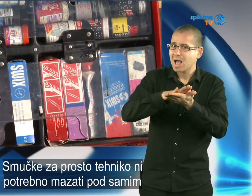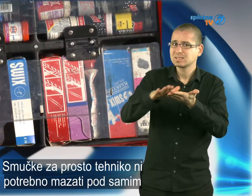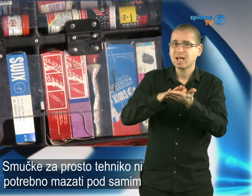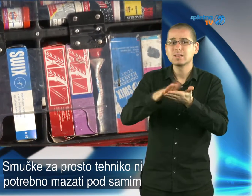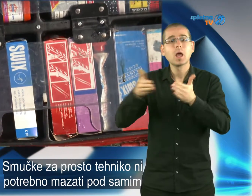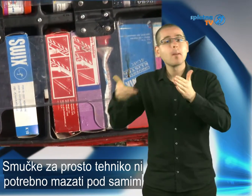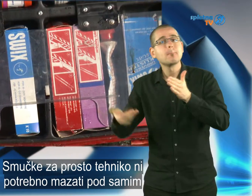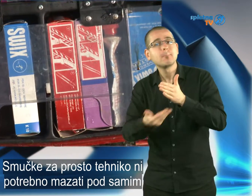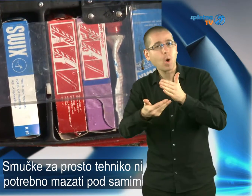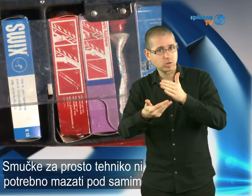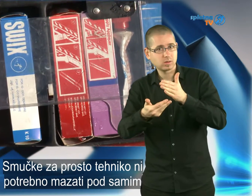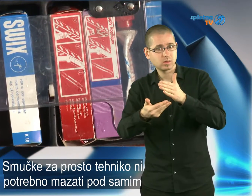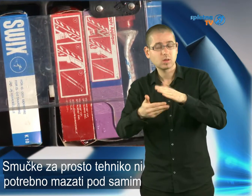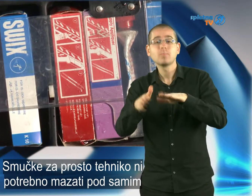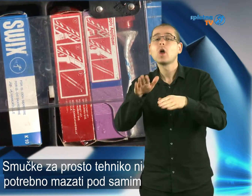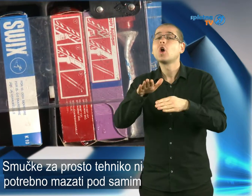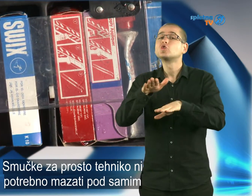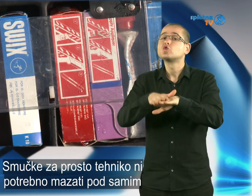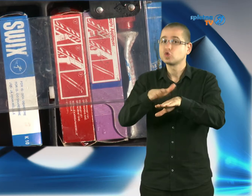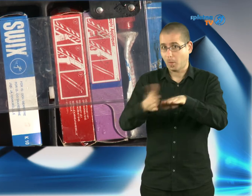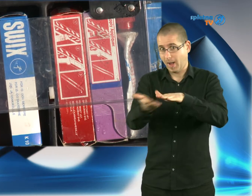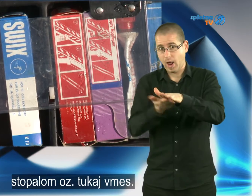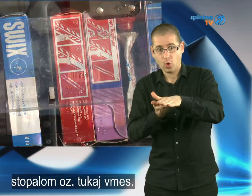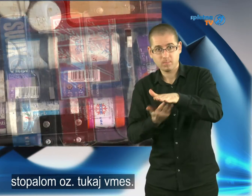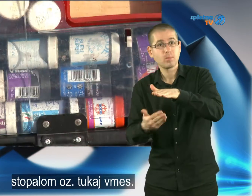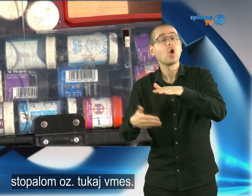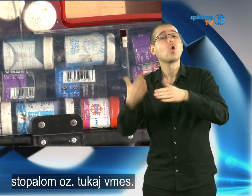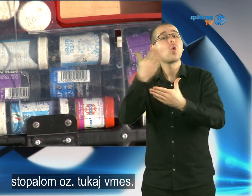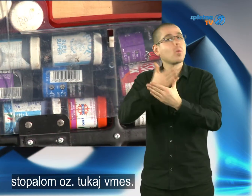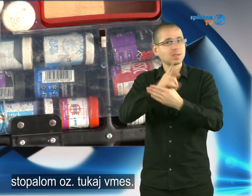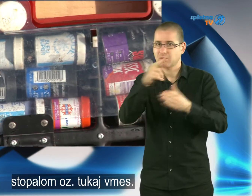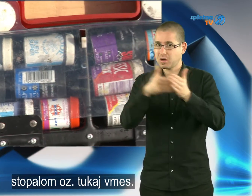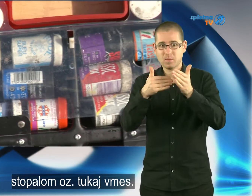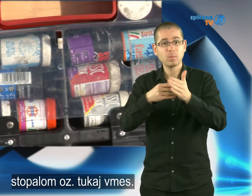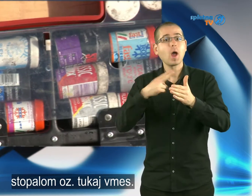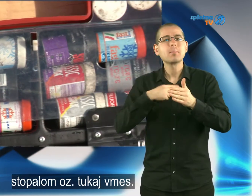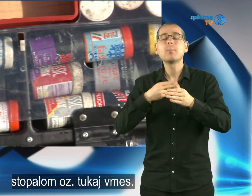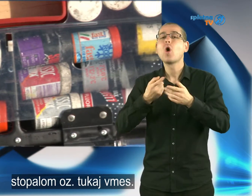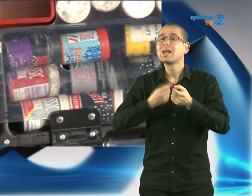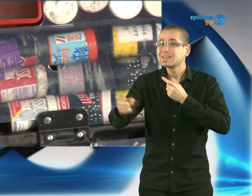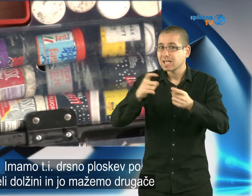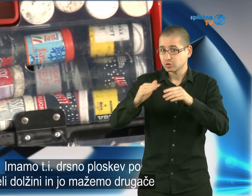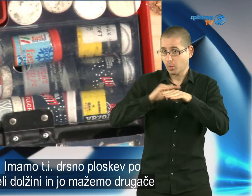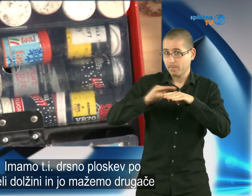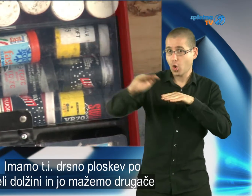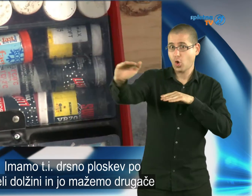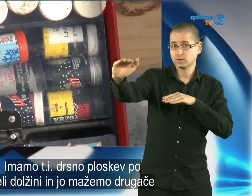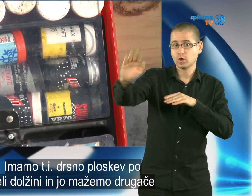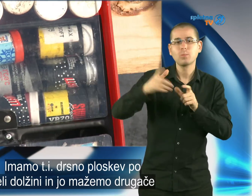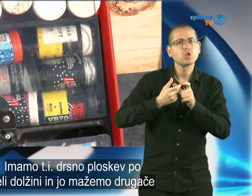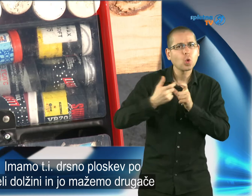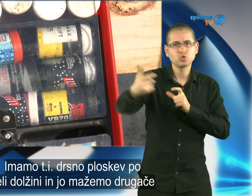potrebno mazati pod samim stopalom oziroma tukaj vmes. Imamo tako